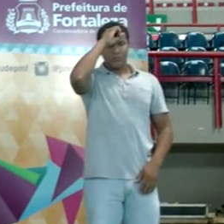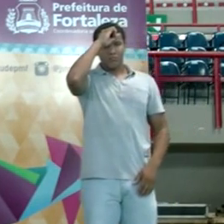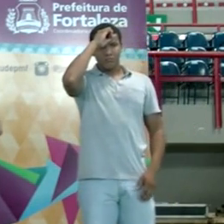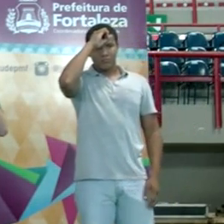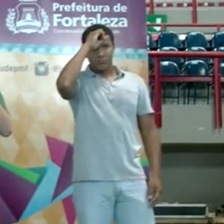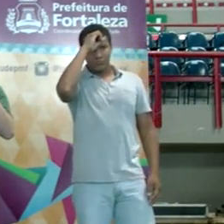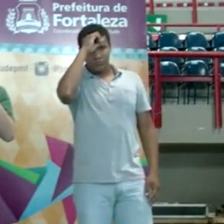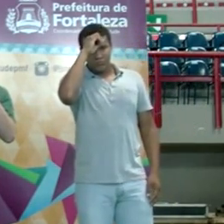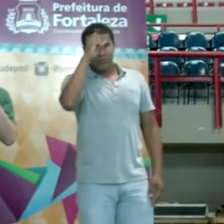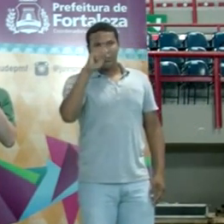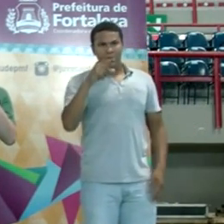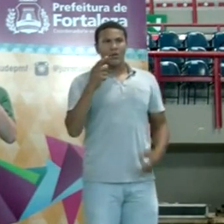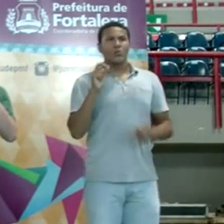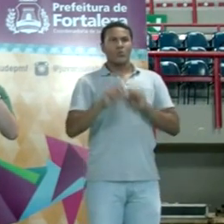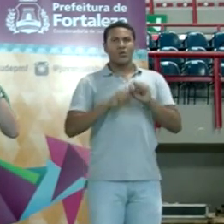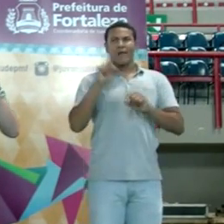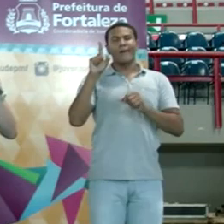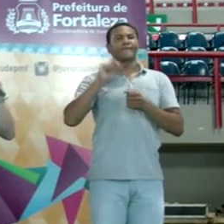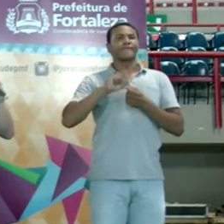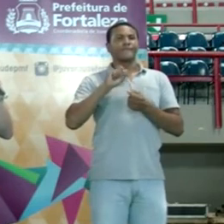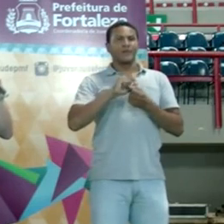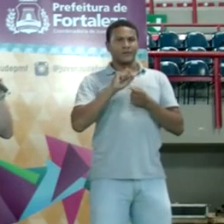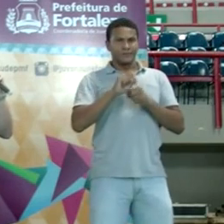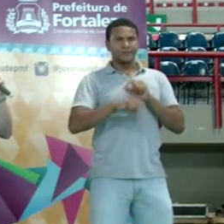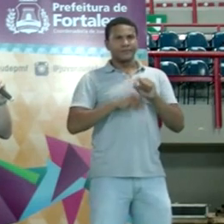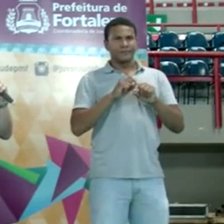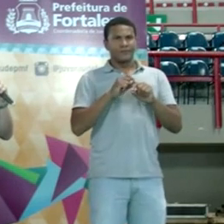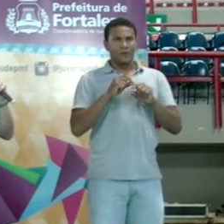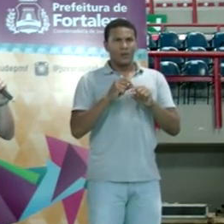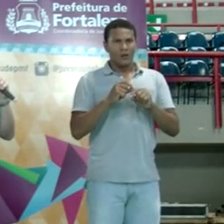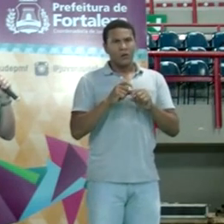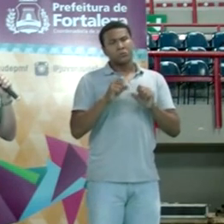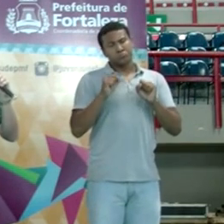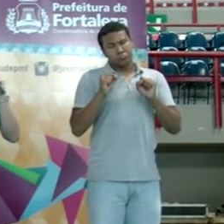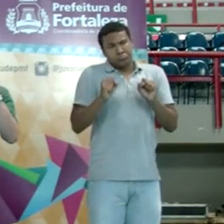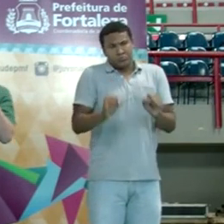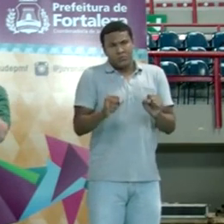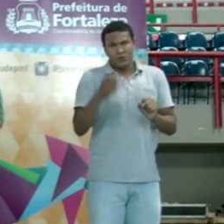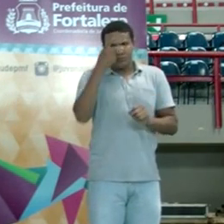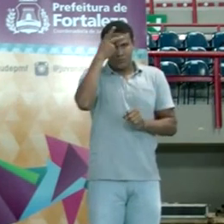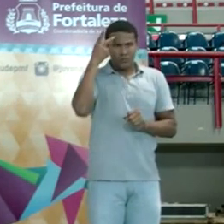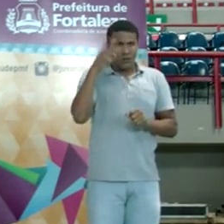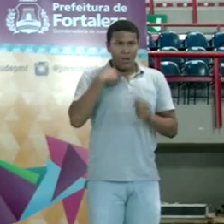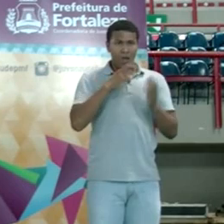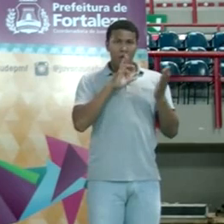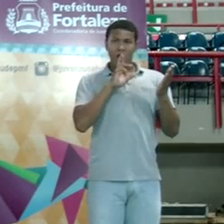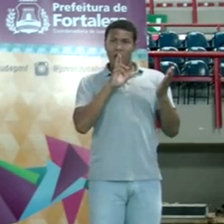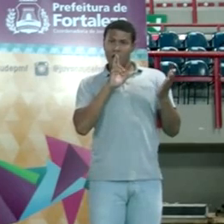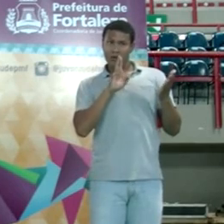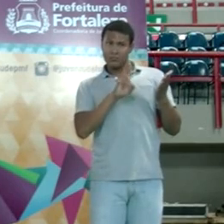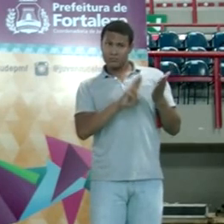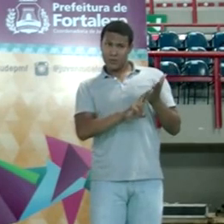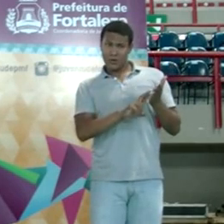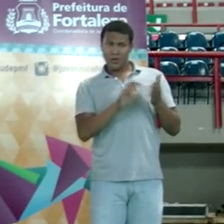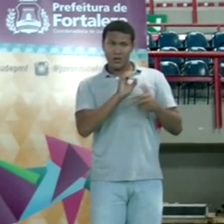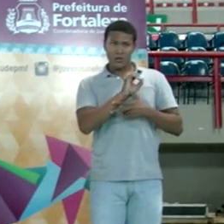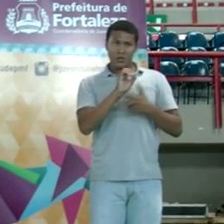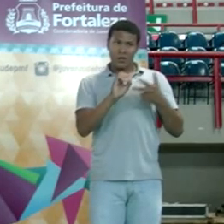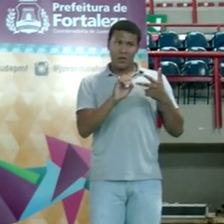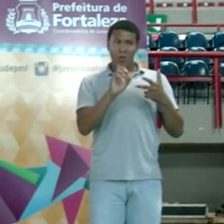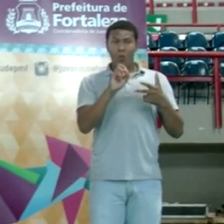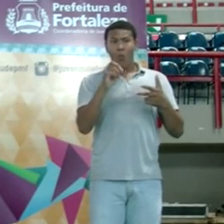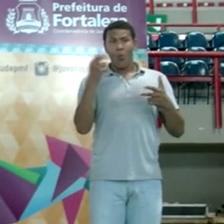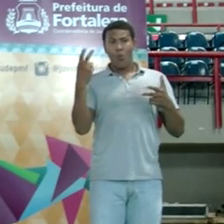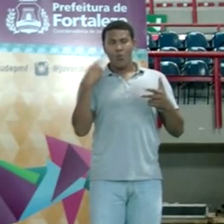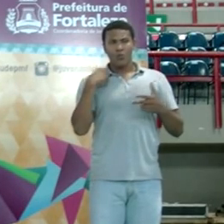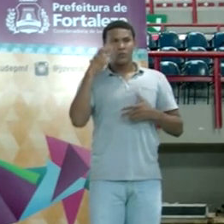a Acnur e do que ela faz, certo? Pode ser um grande diferencial para quem vai tanto responder uma questão no Enem, quanto